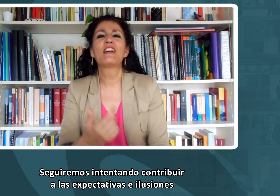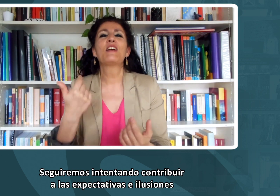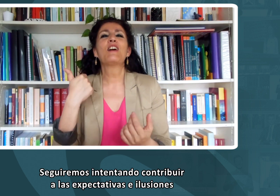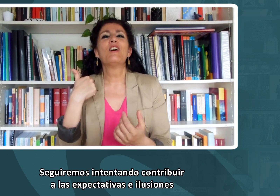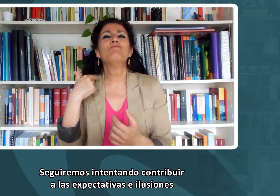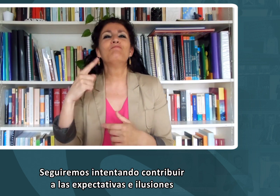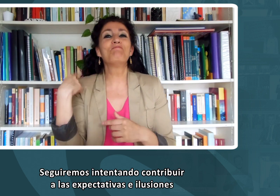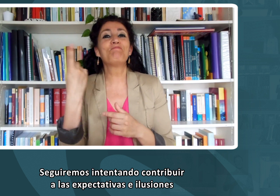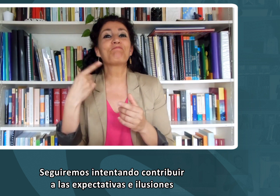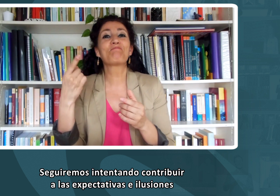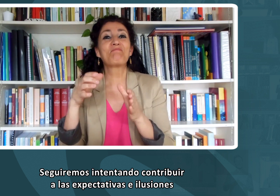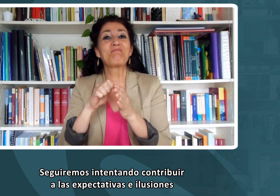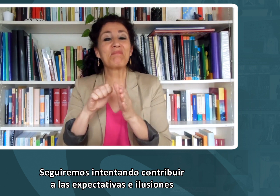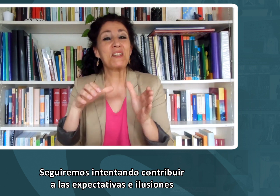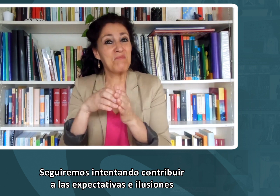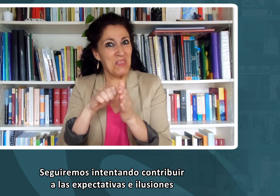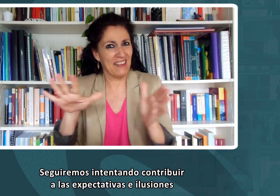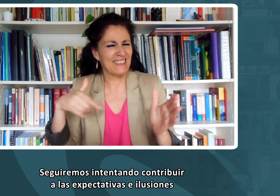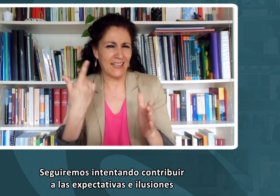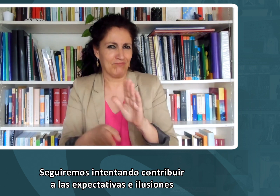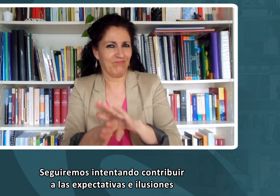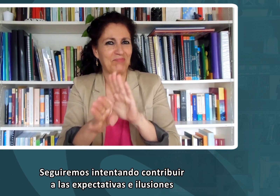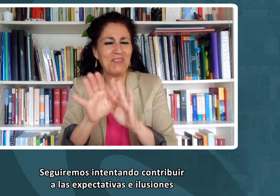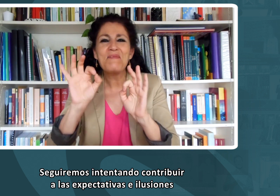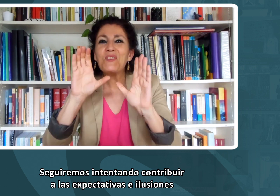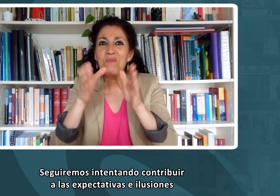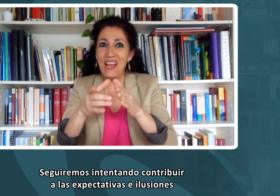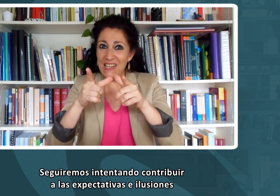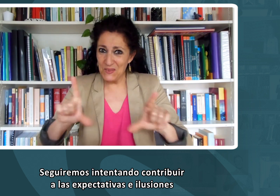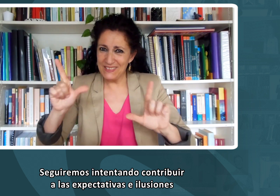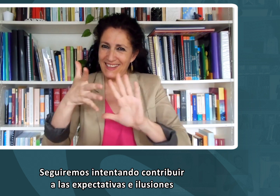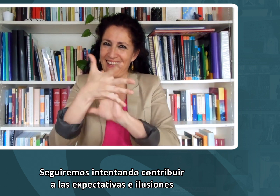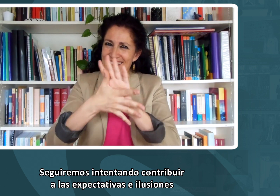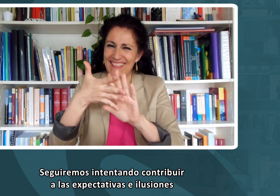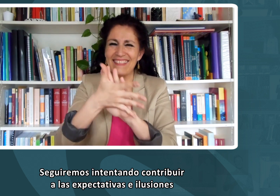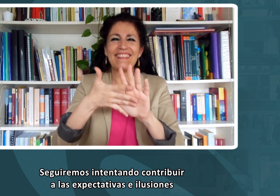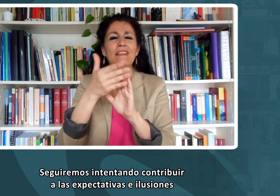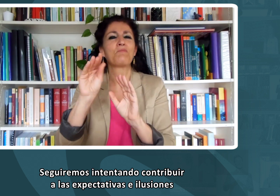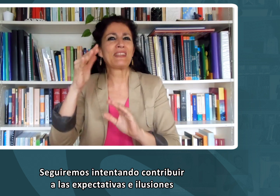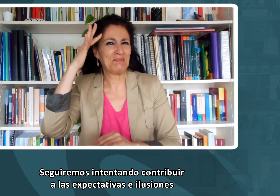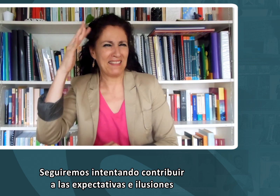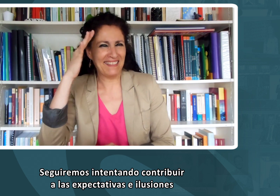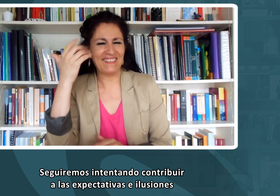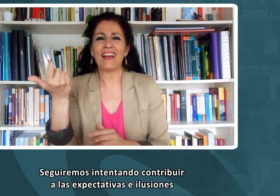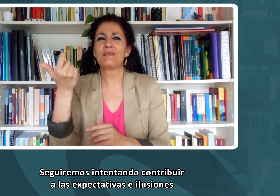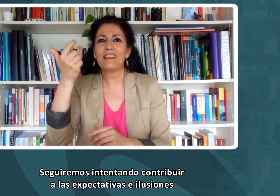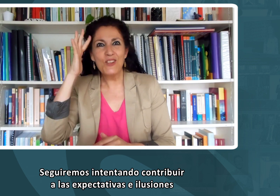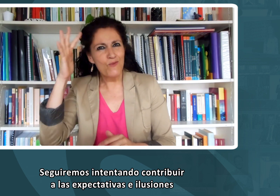Seguiremos intentando contribuir a las expectativas e ilusiones de la comunidad lingüística signante.